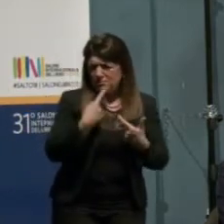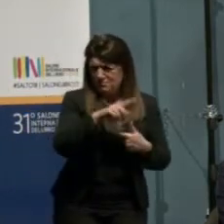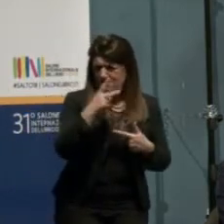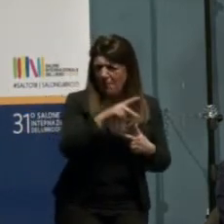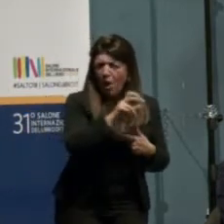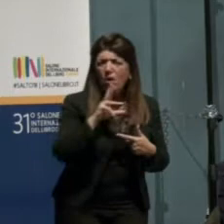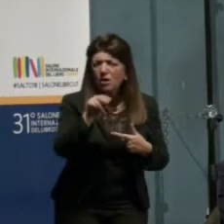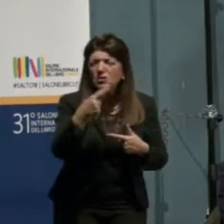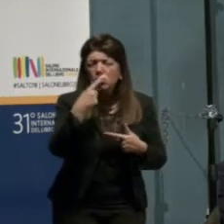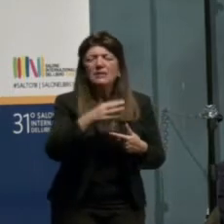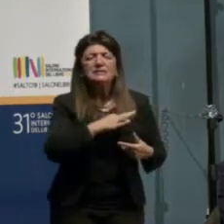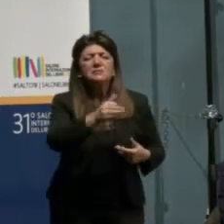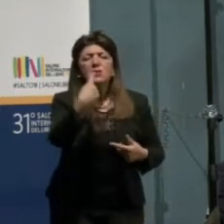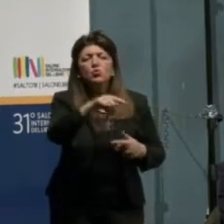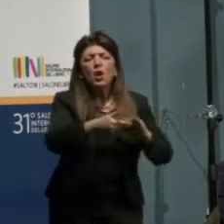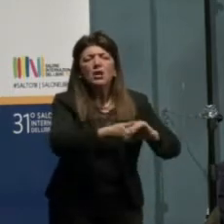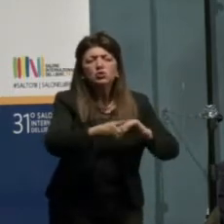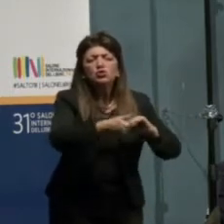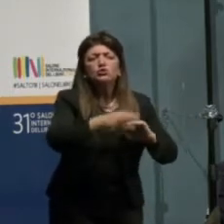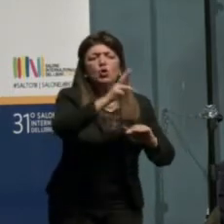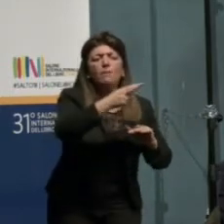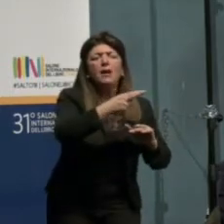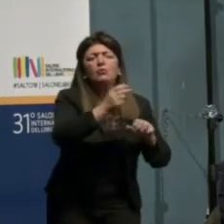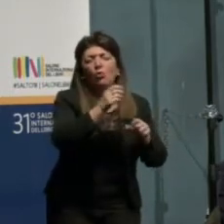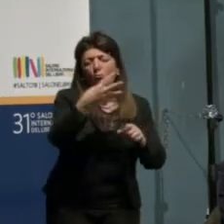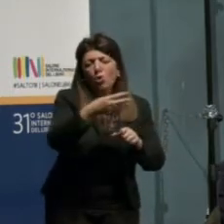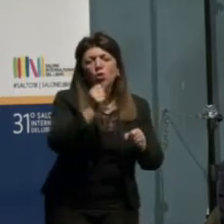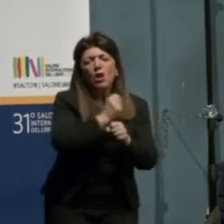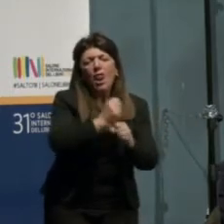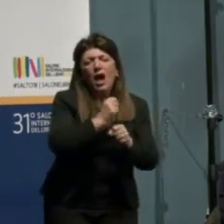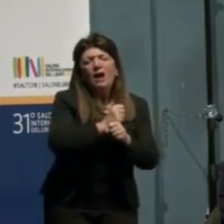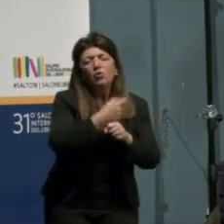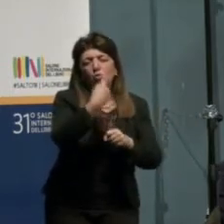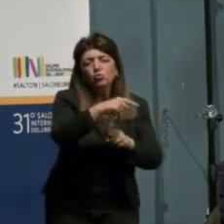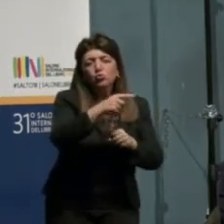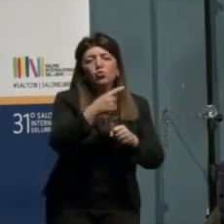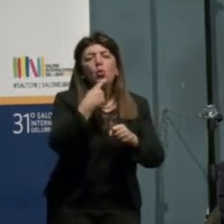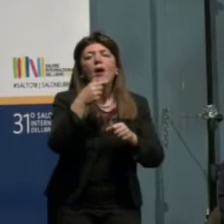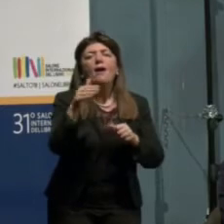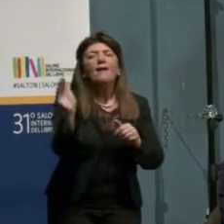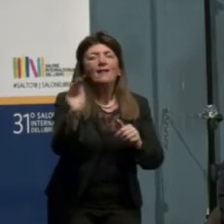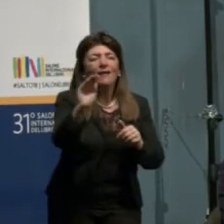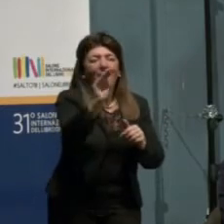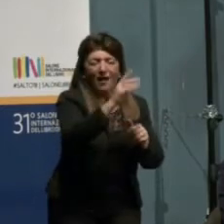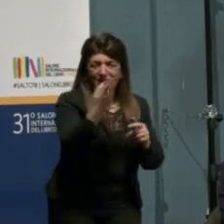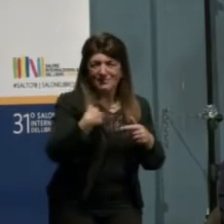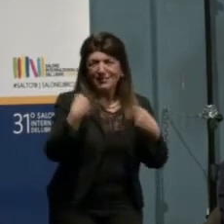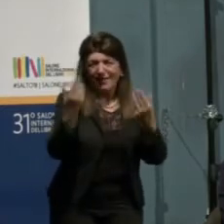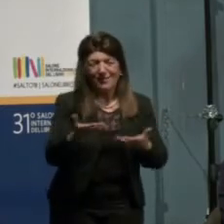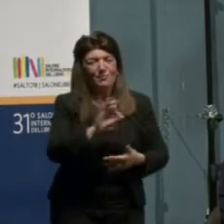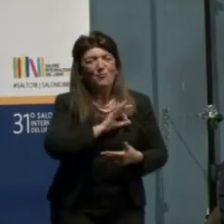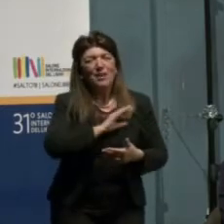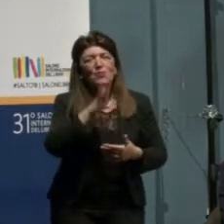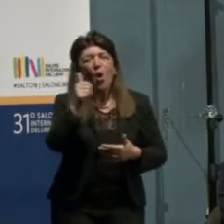spirito dell'associazione roberto marrone e lo spirito del lavoro di roberto morrione e dei ragazzi che lo premiamo ogni anno ora